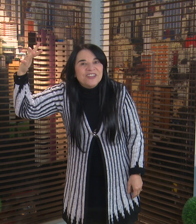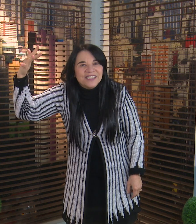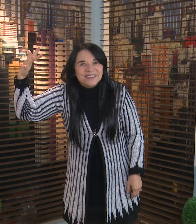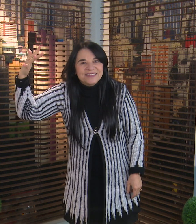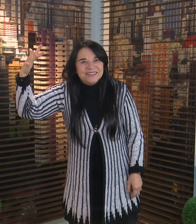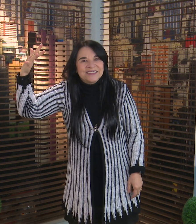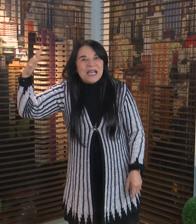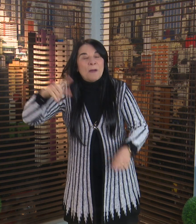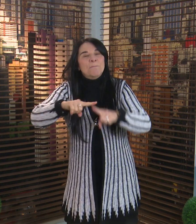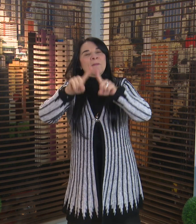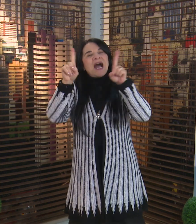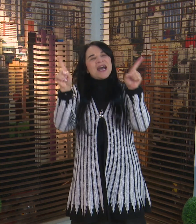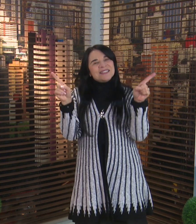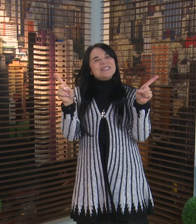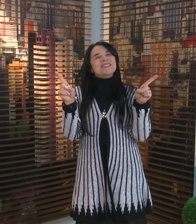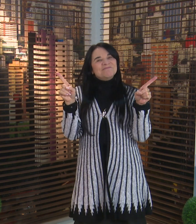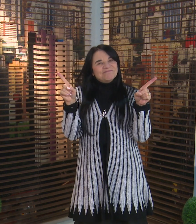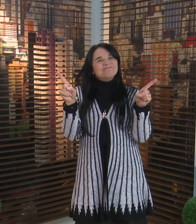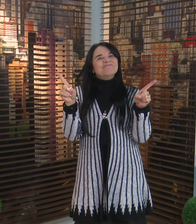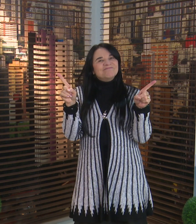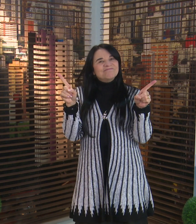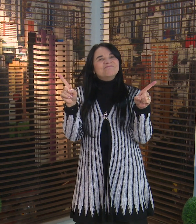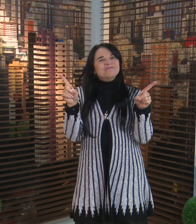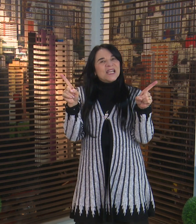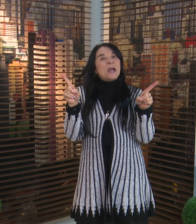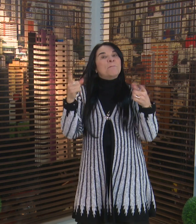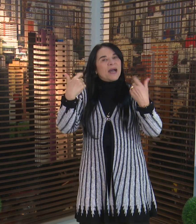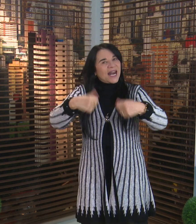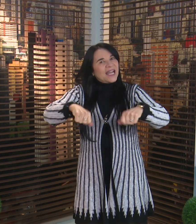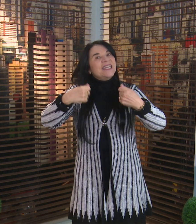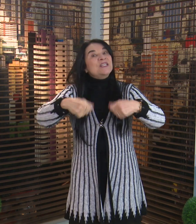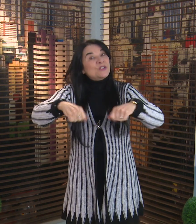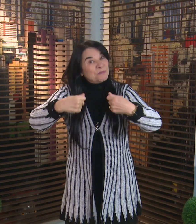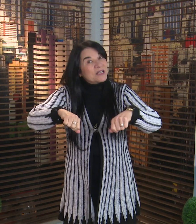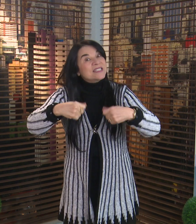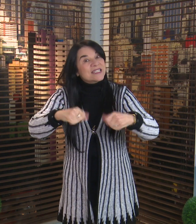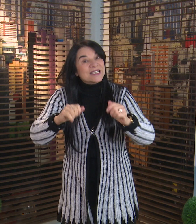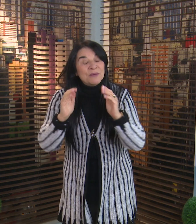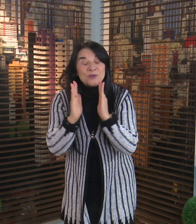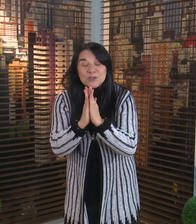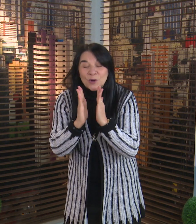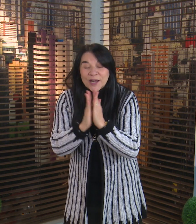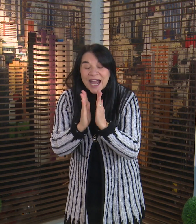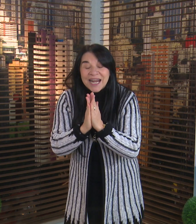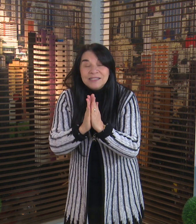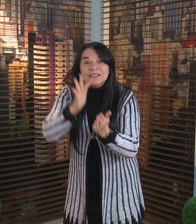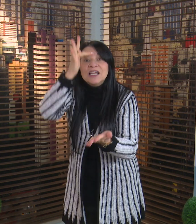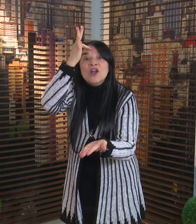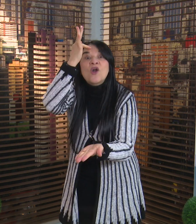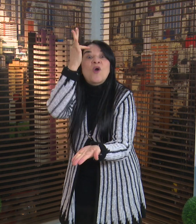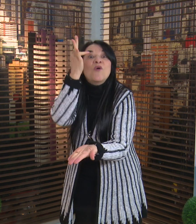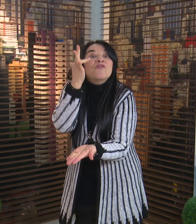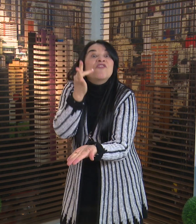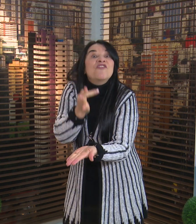suave, mas para isso precisamos orar com